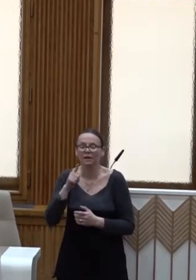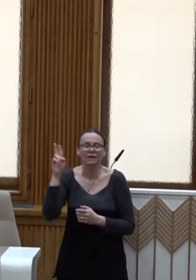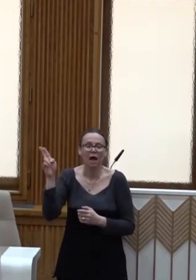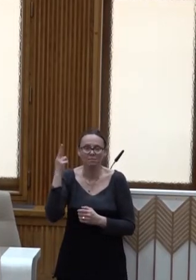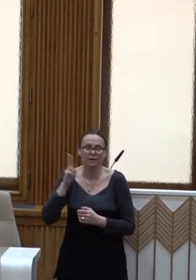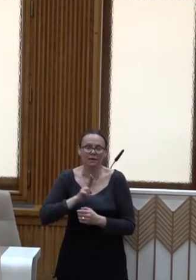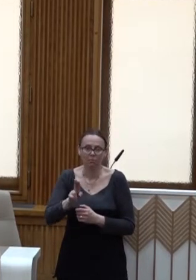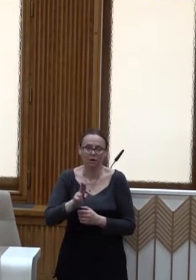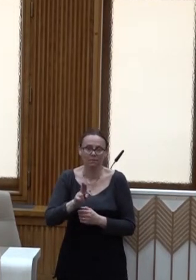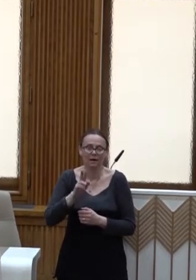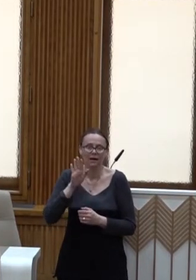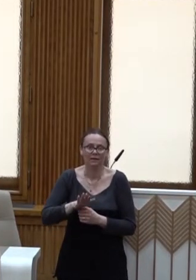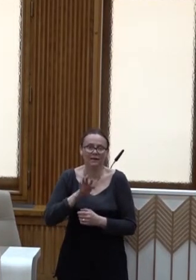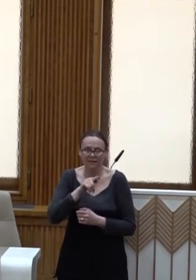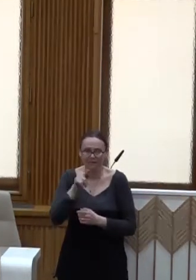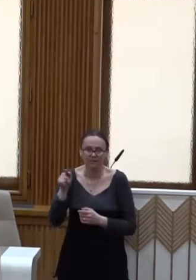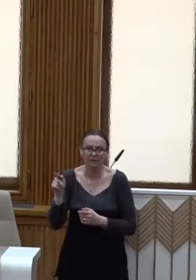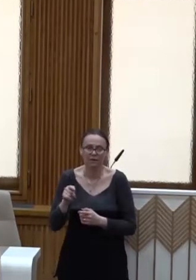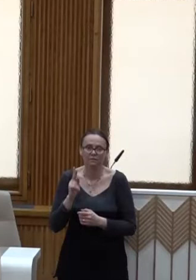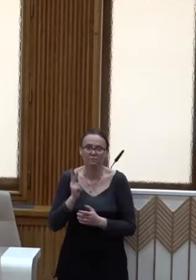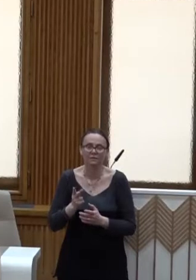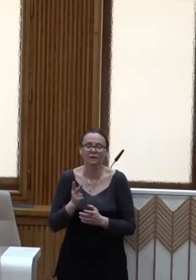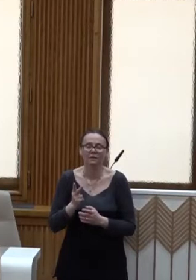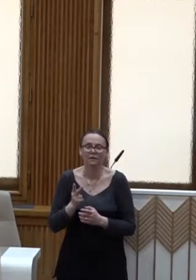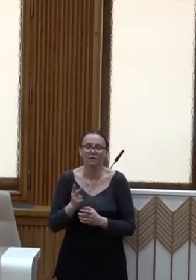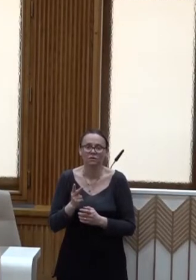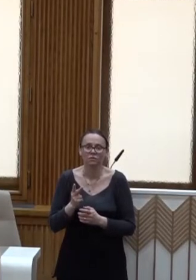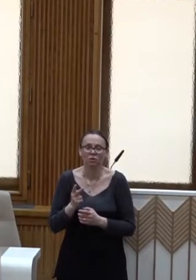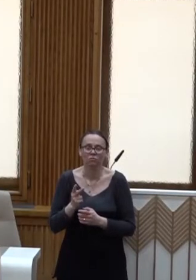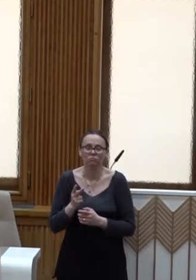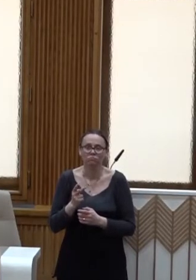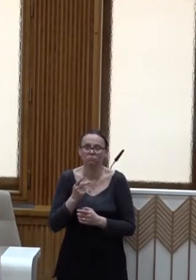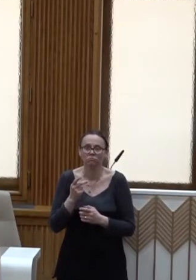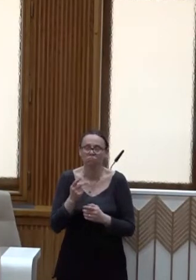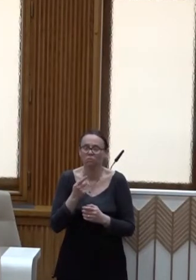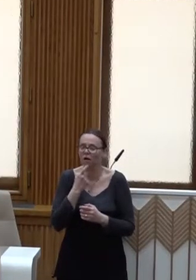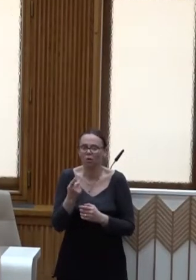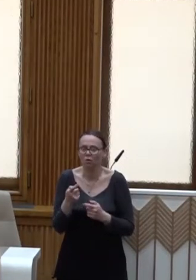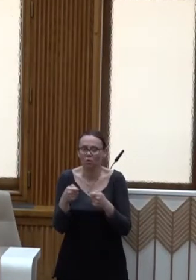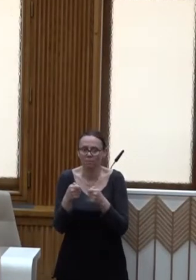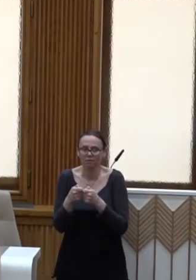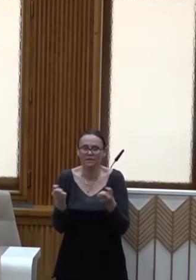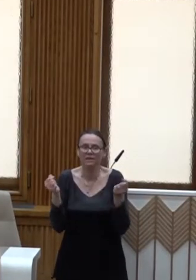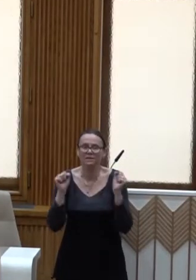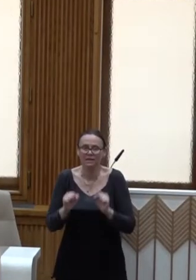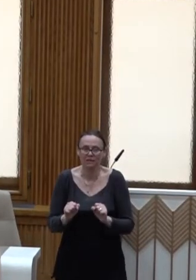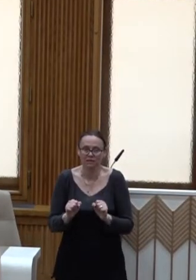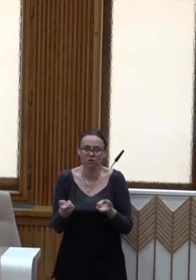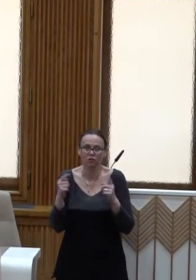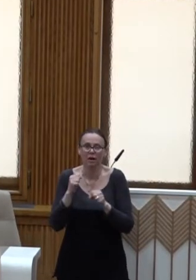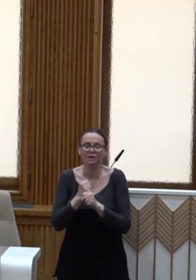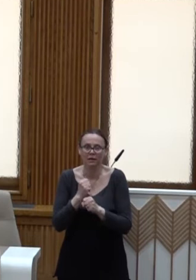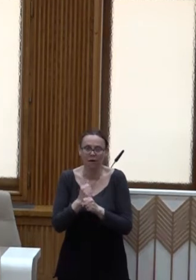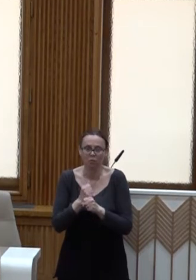apeliramo naprej na tiste, ki so kakorkoli povezani z lastništvom ali z dejavnostjo, ki